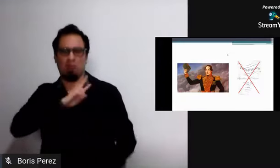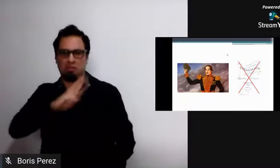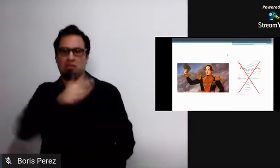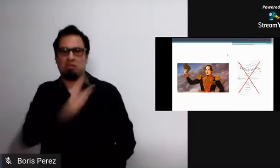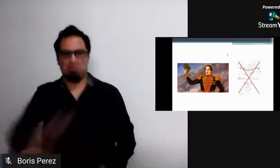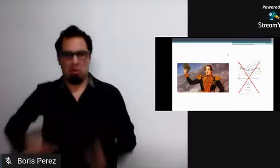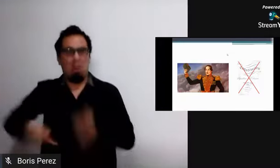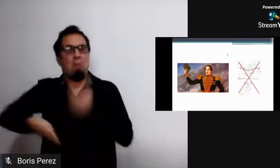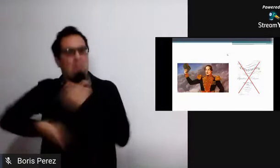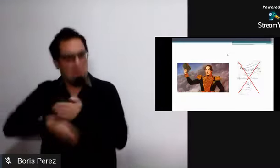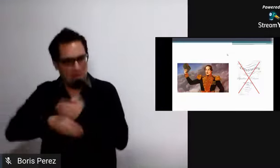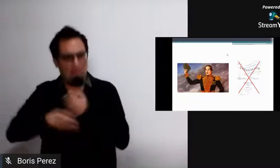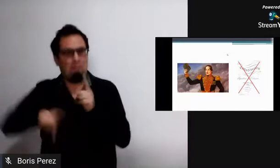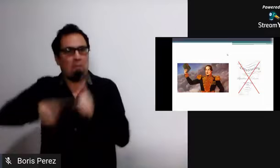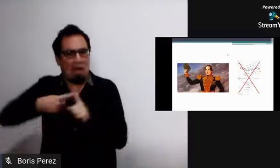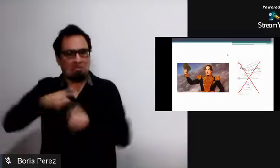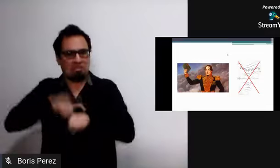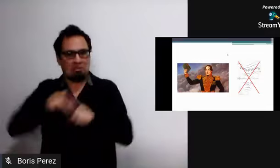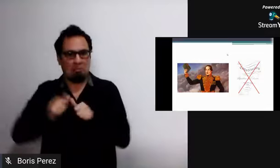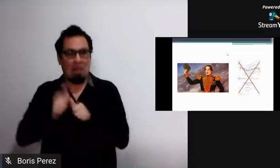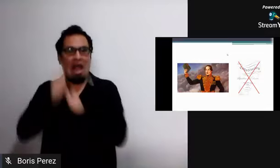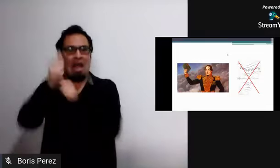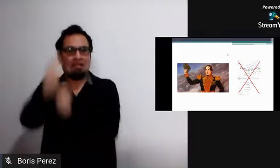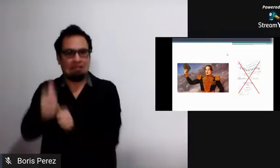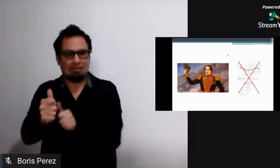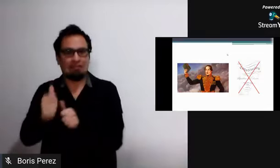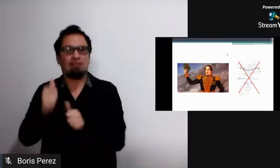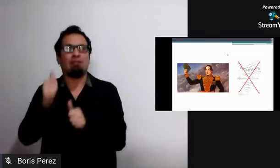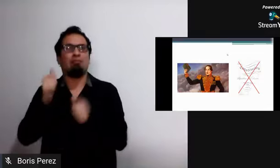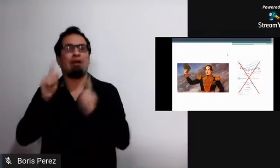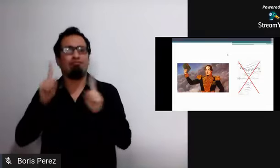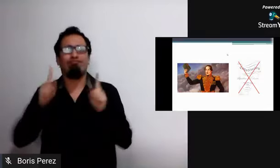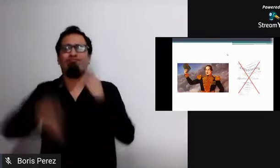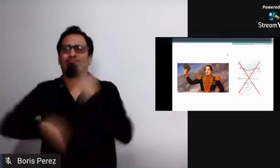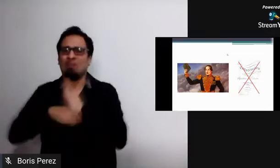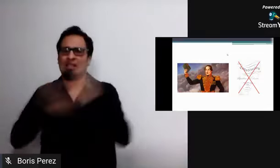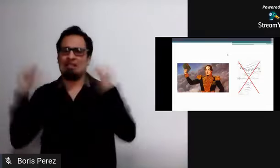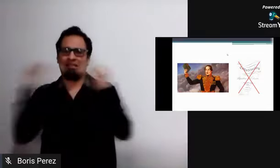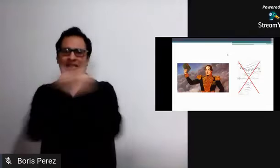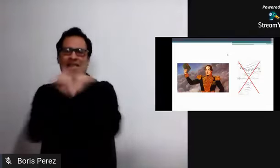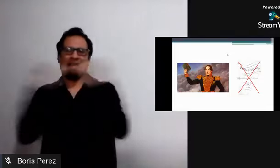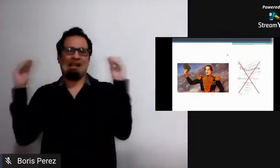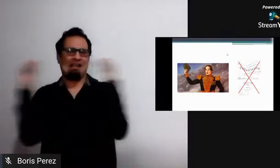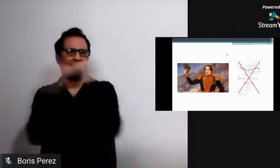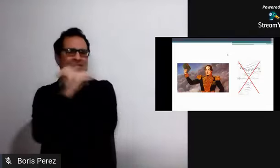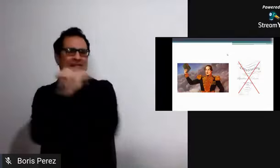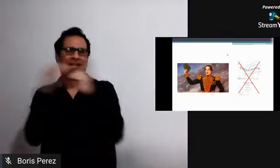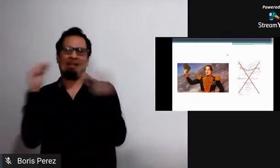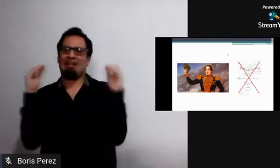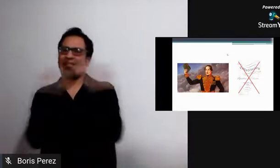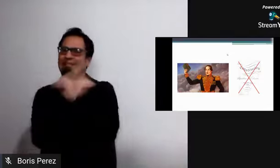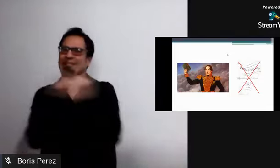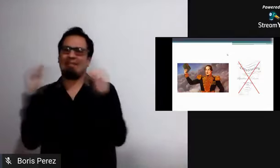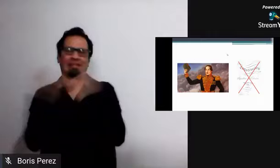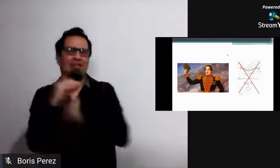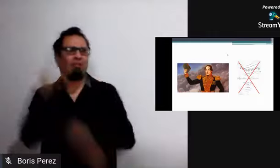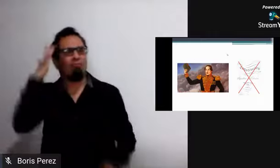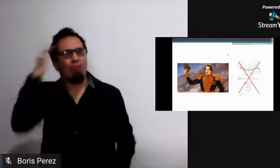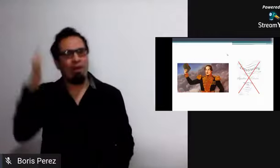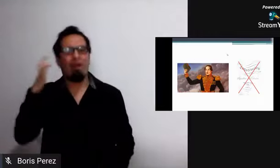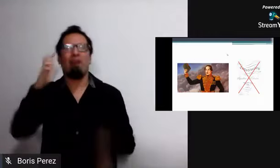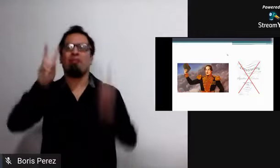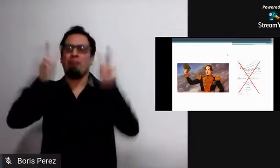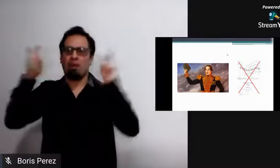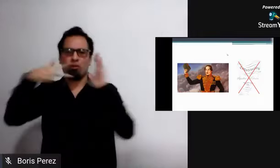y también Santander la vicepresidencia, ¿sí? Y prolongaron el tiempo de este mandato. Sin embargo,